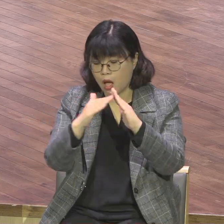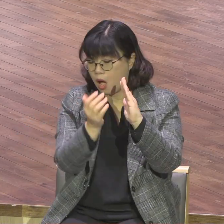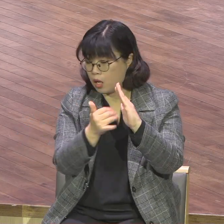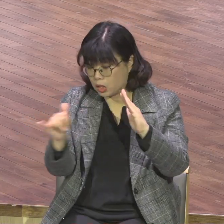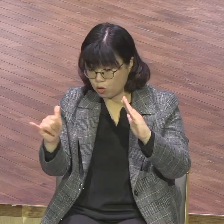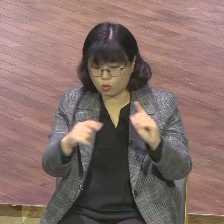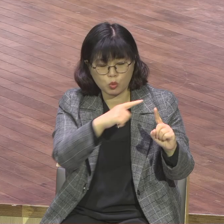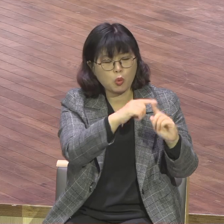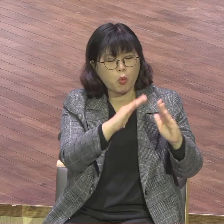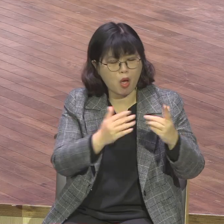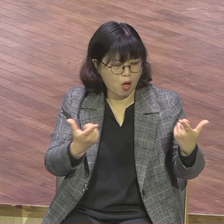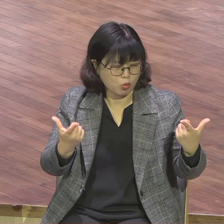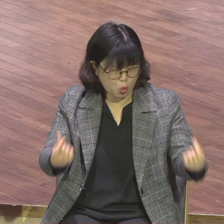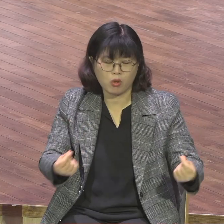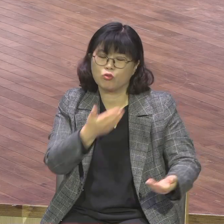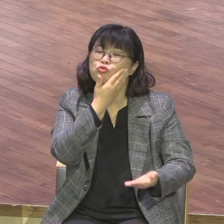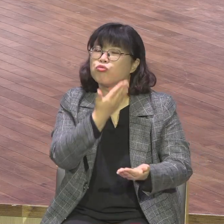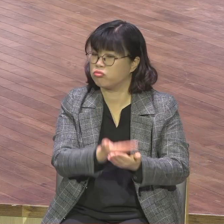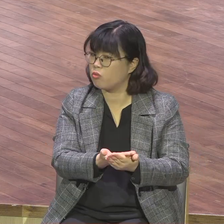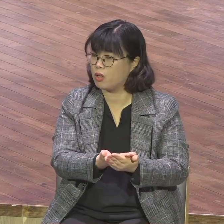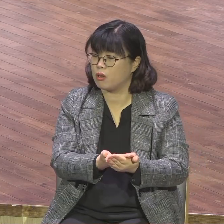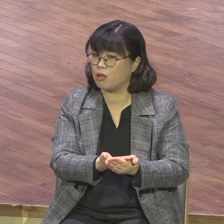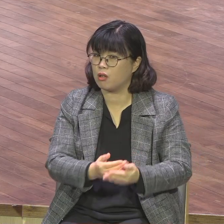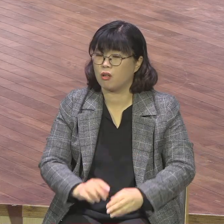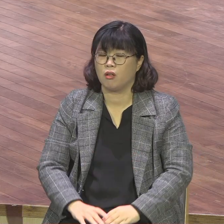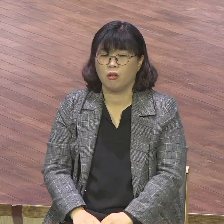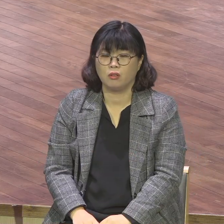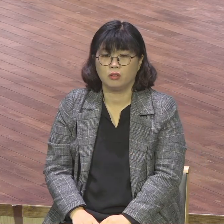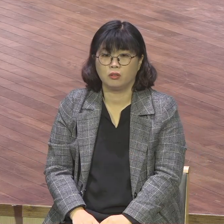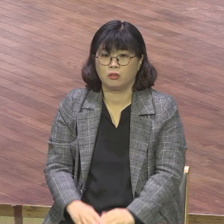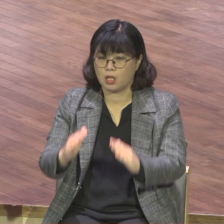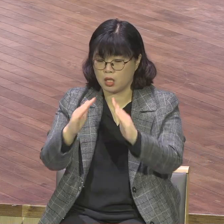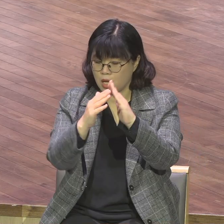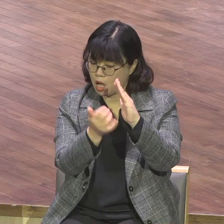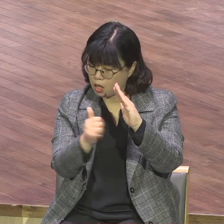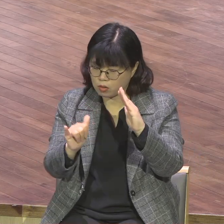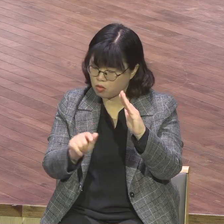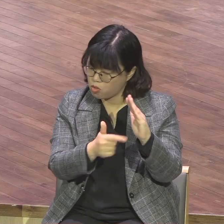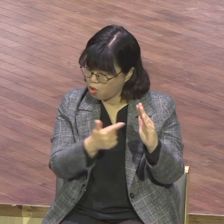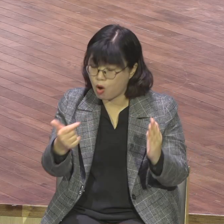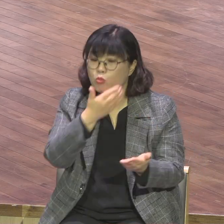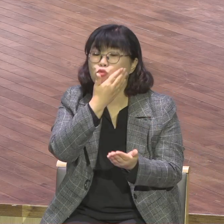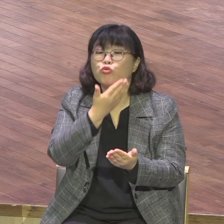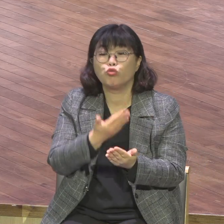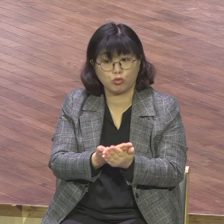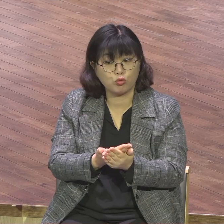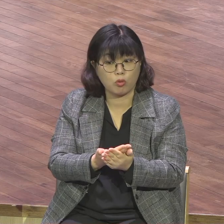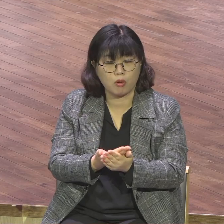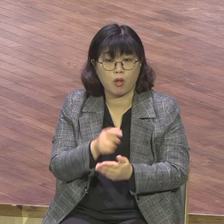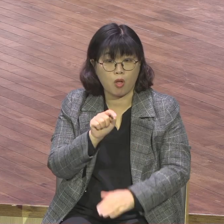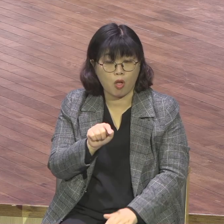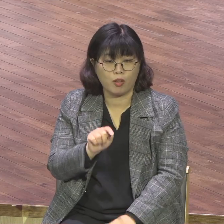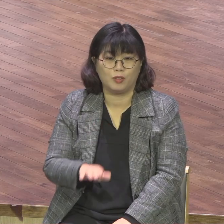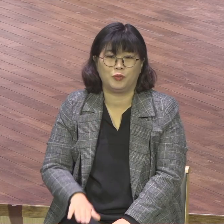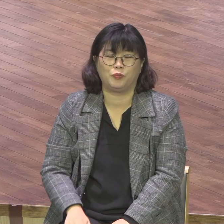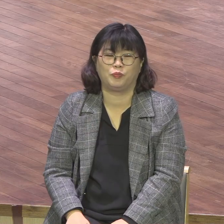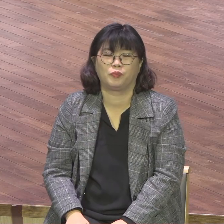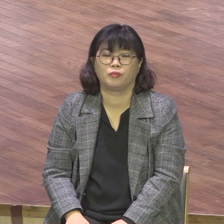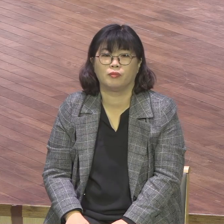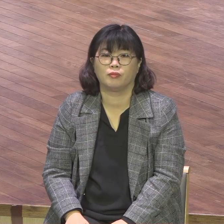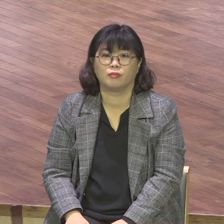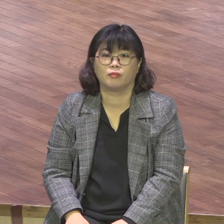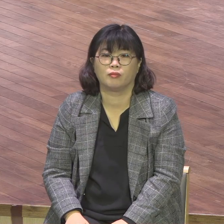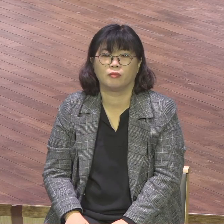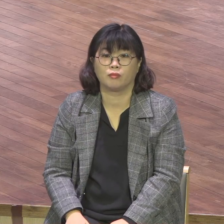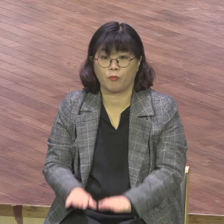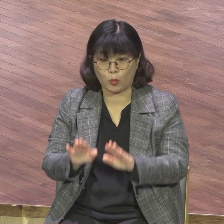한다. 언약 가정이 중요한 이유가 있어요. 왜냐하면 우리가 2022년 본당 이 헌당을